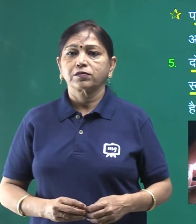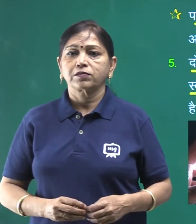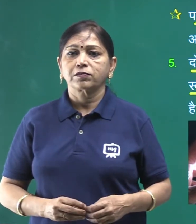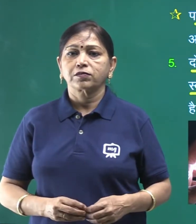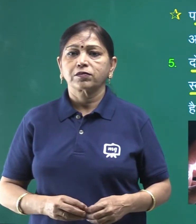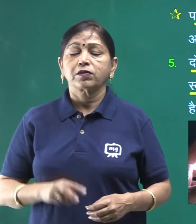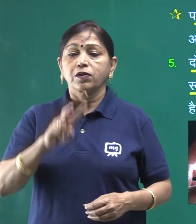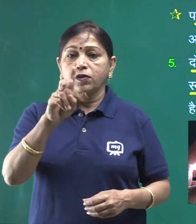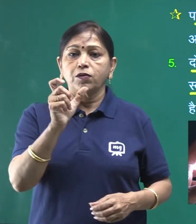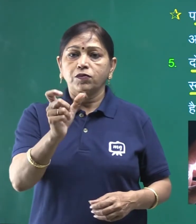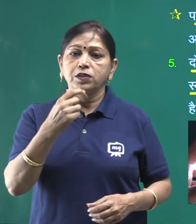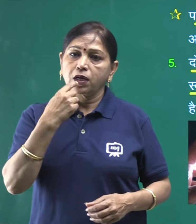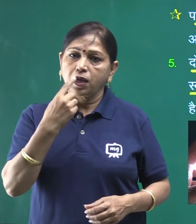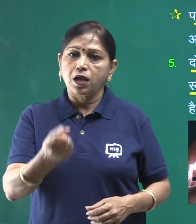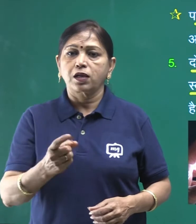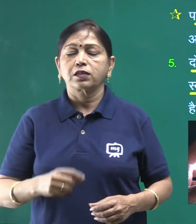विसरण कहलाता है।